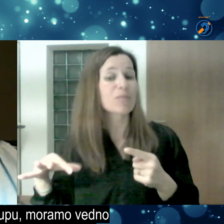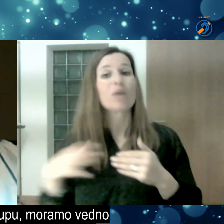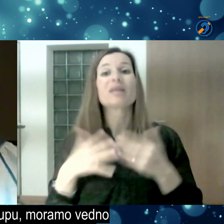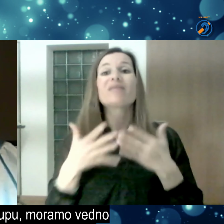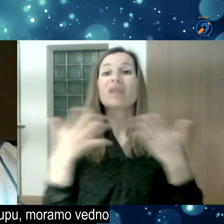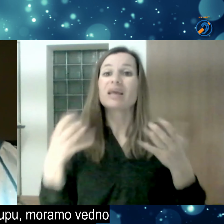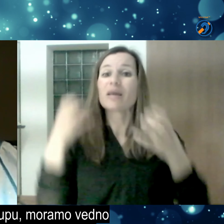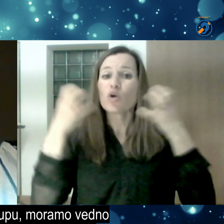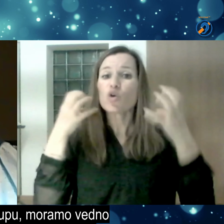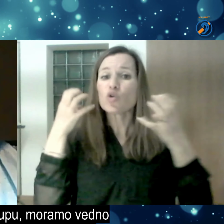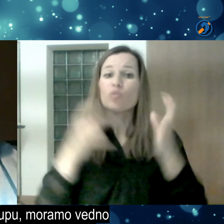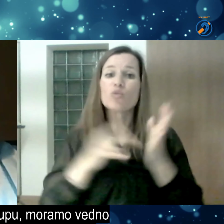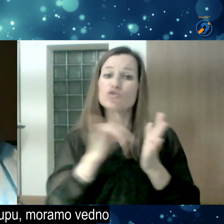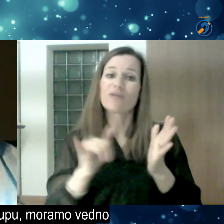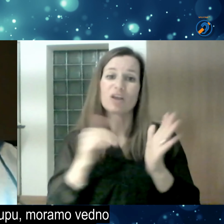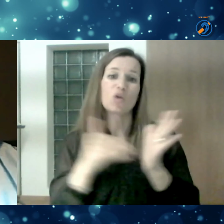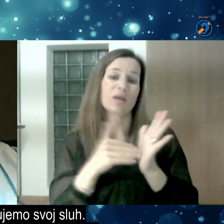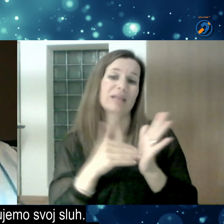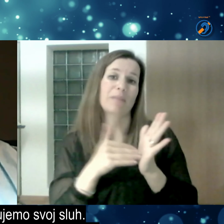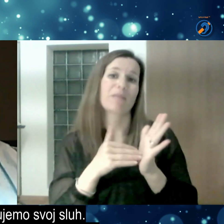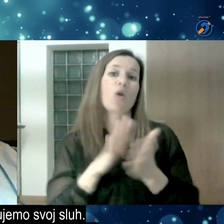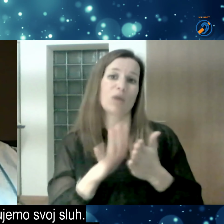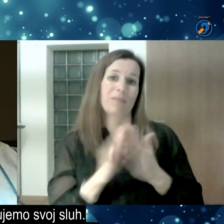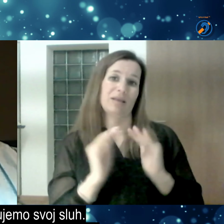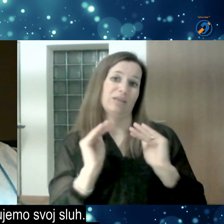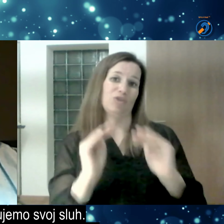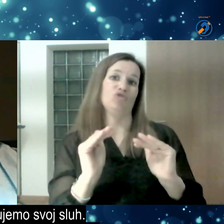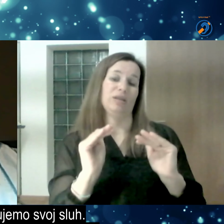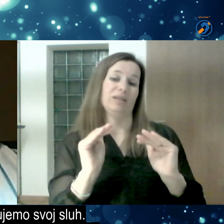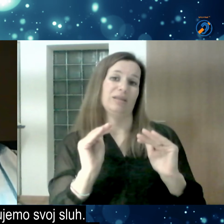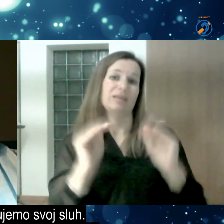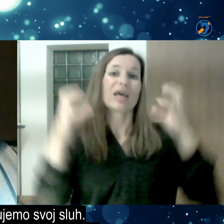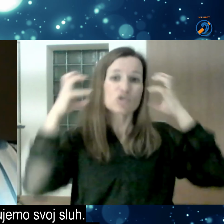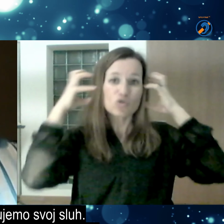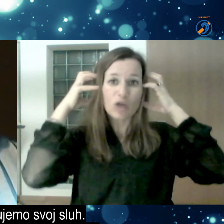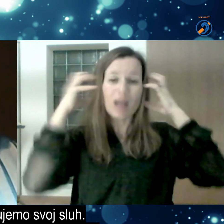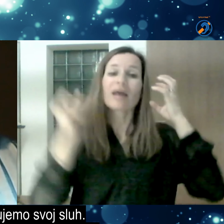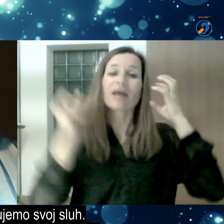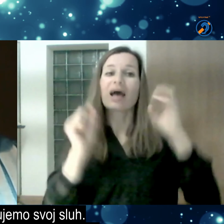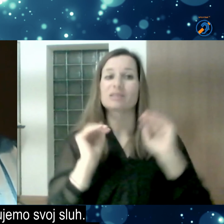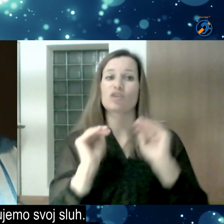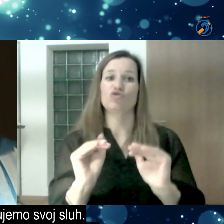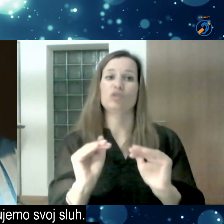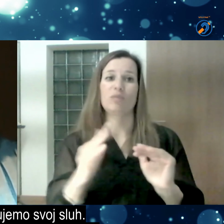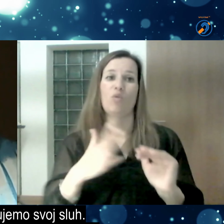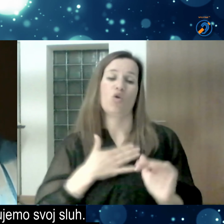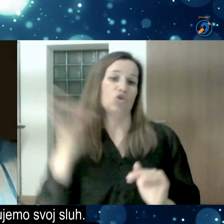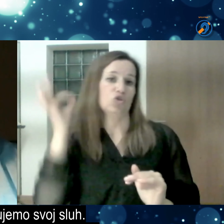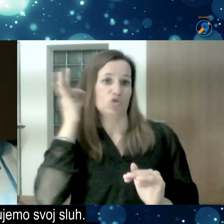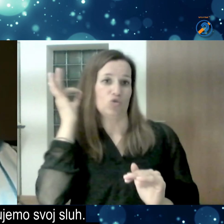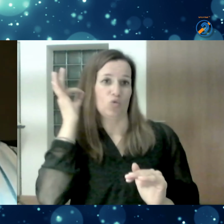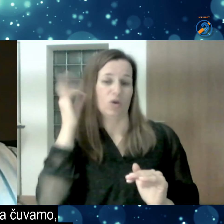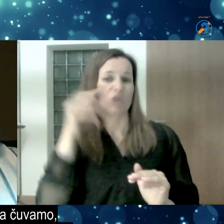vedno uporabljati zaščitne slušalke, da obvarujemo svoj sluh. Mislim, da tam